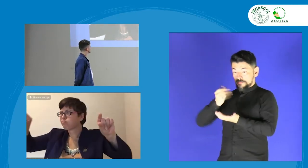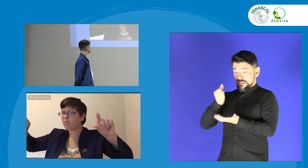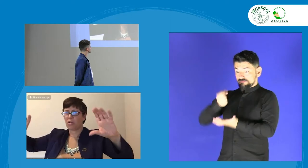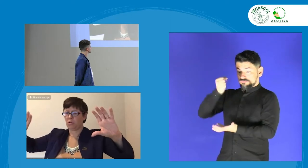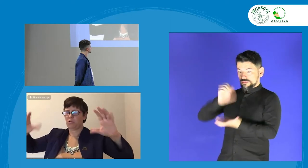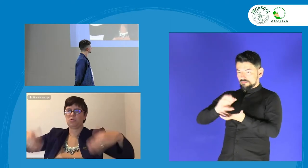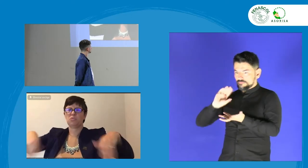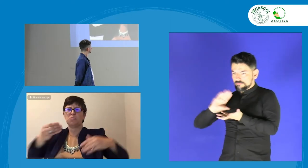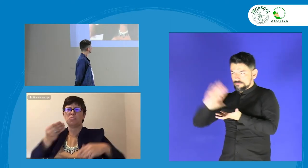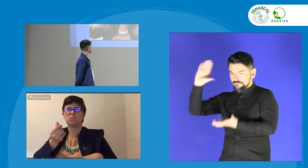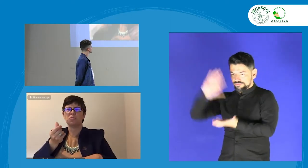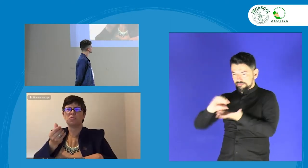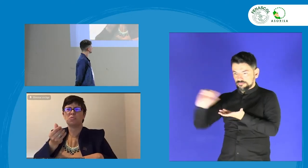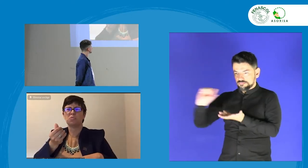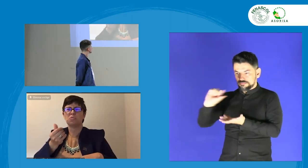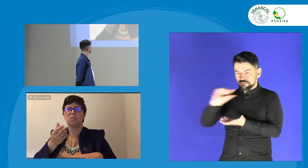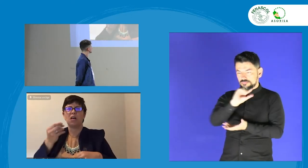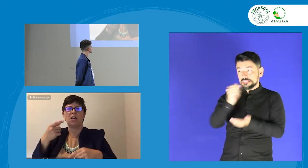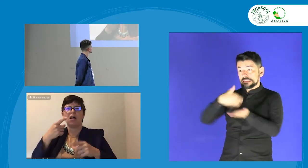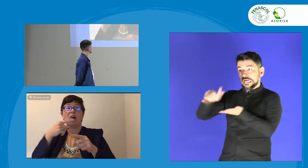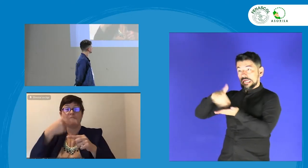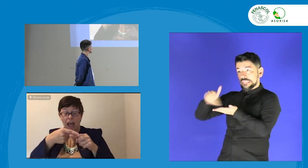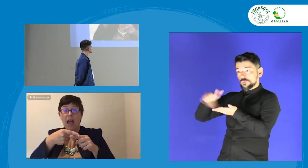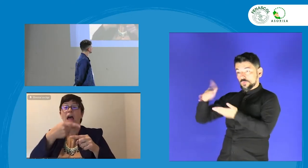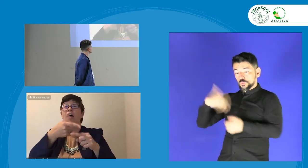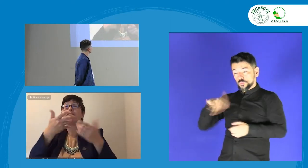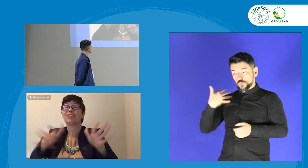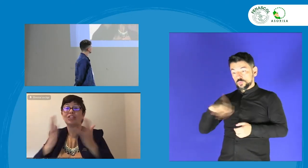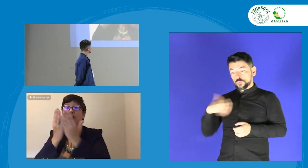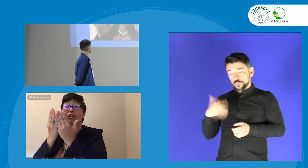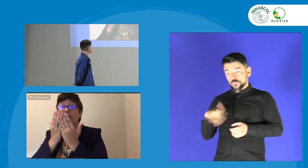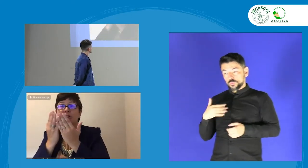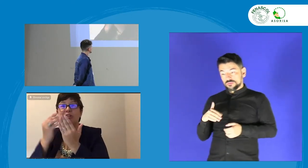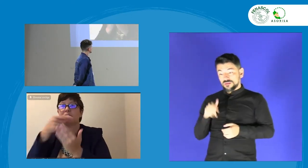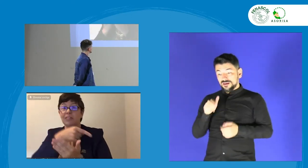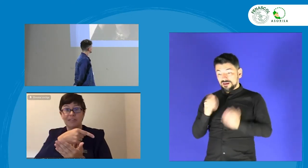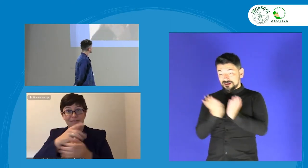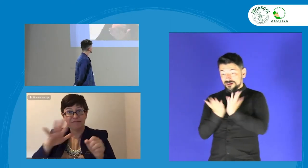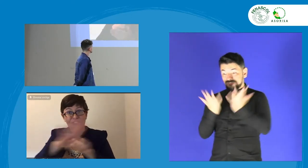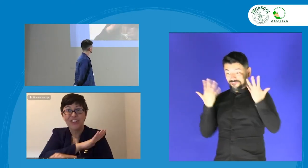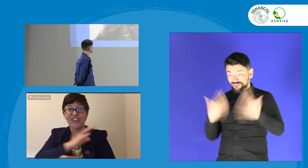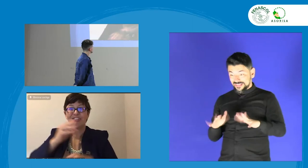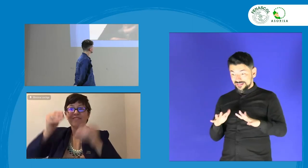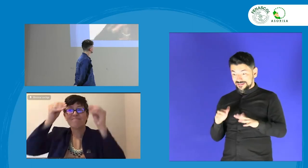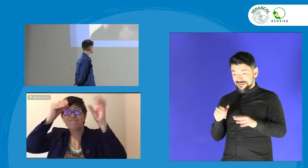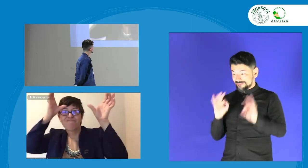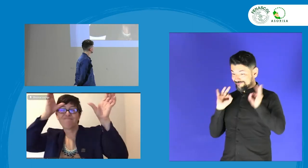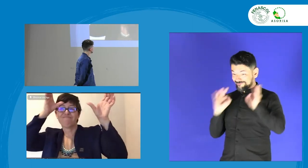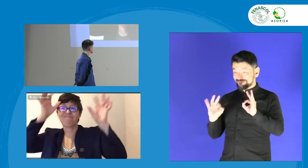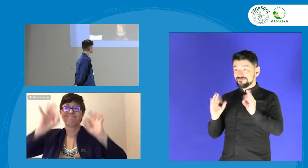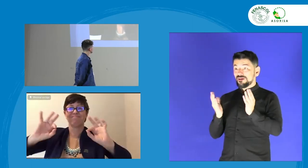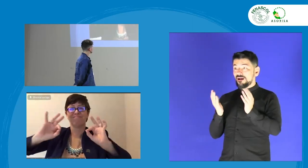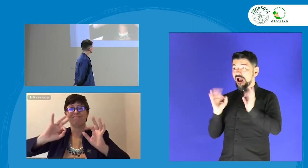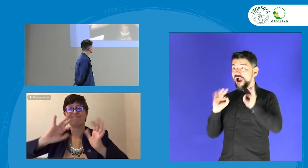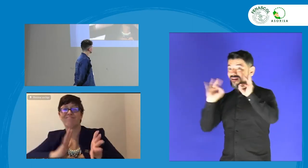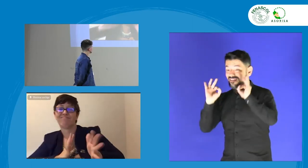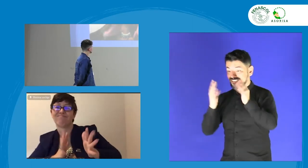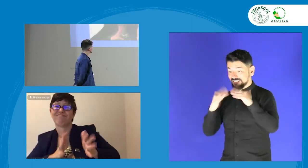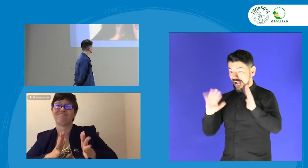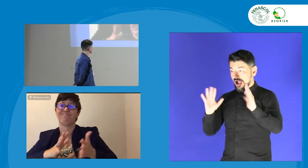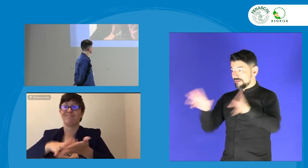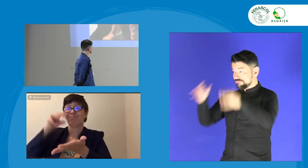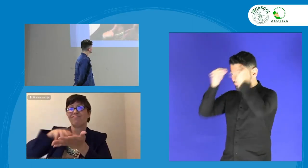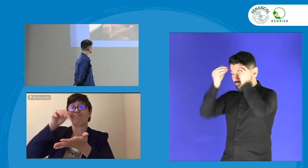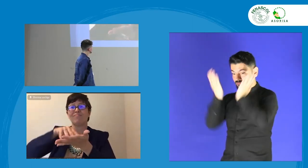auditivos, todo lo que tiene que ver con el presupuesto de los ajustes razonables, ¿no? Para que la persona pueda acceder de manera